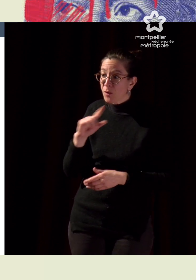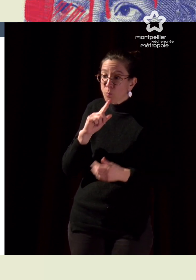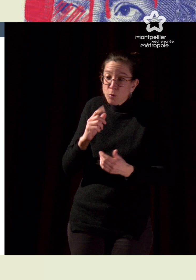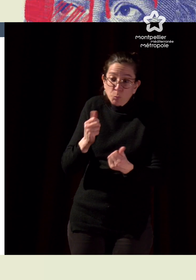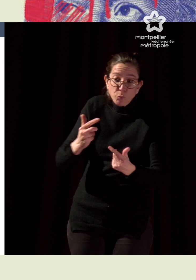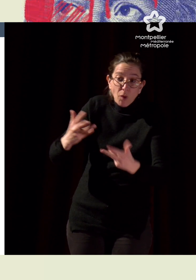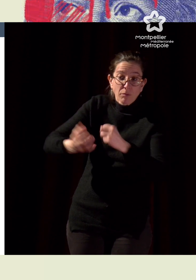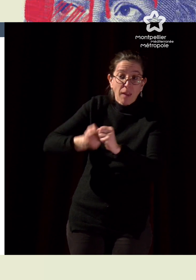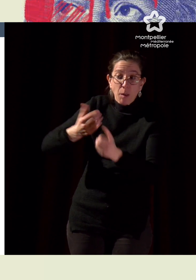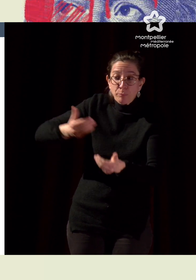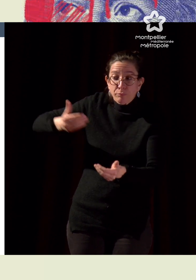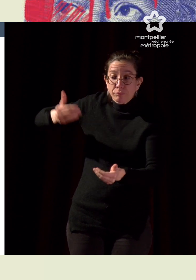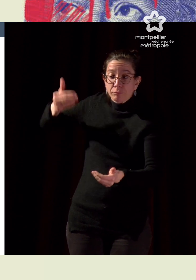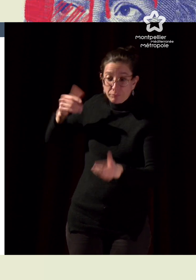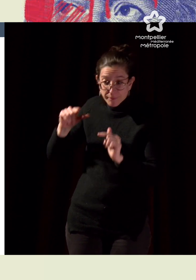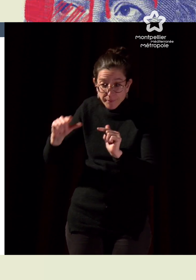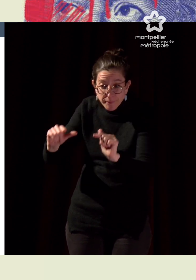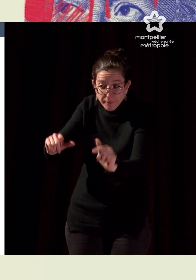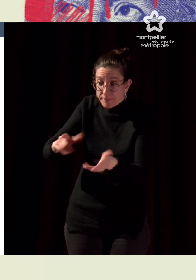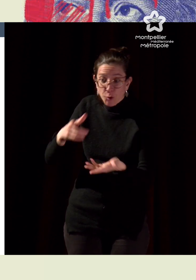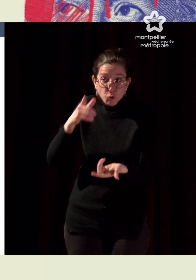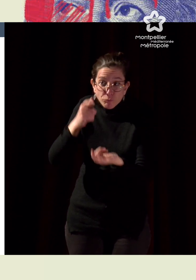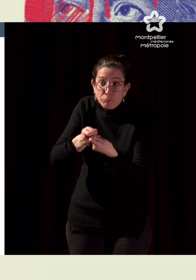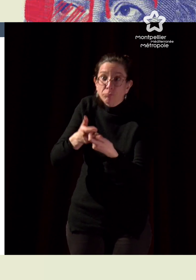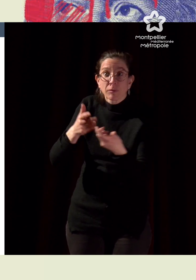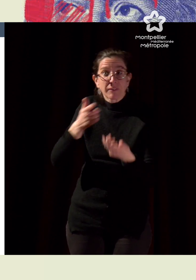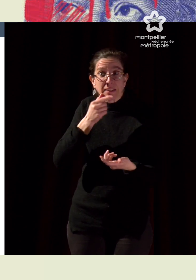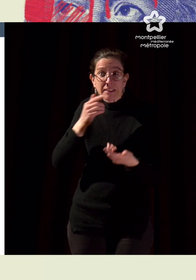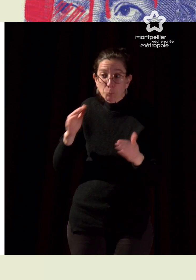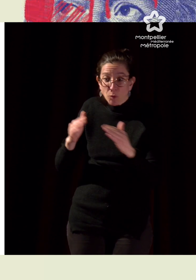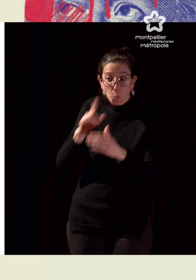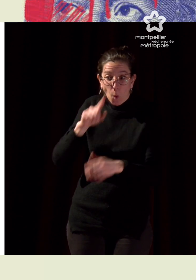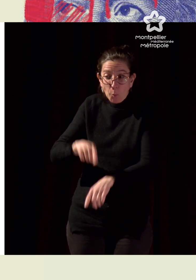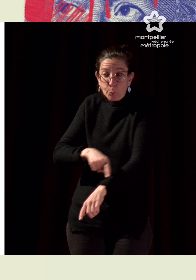lui, il avait eu le temps de s'adapter par sélection naturelle.